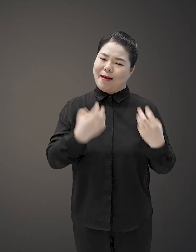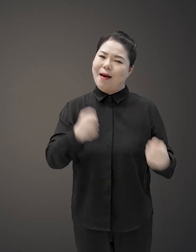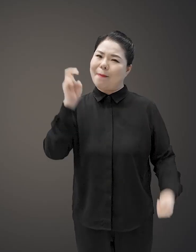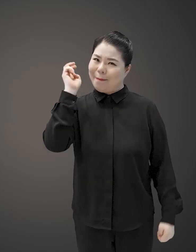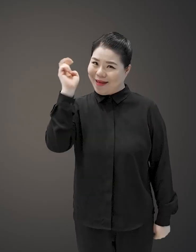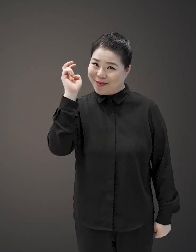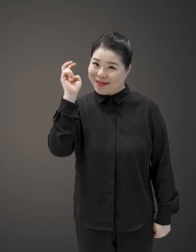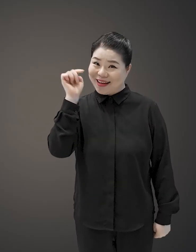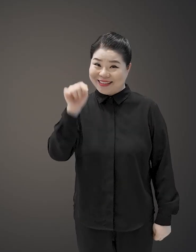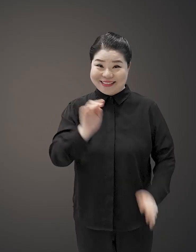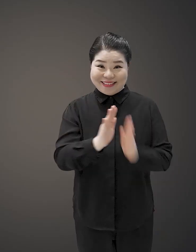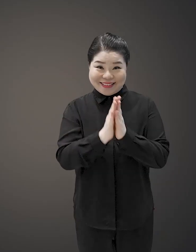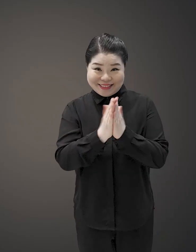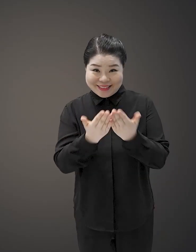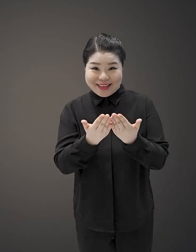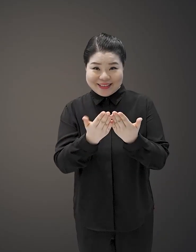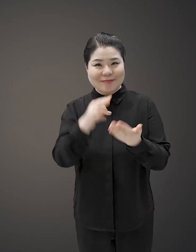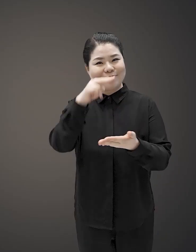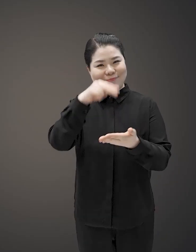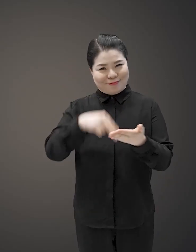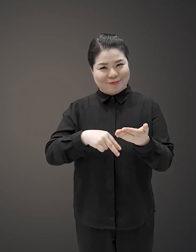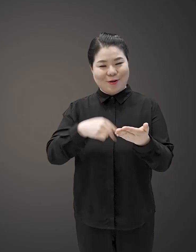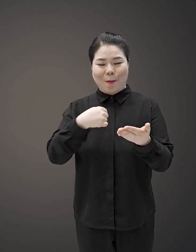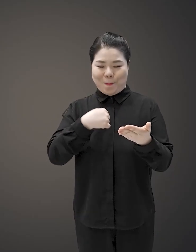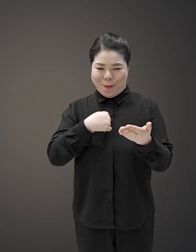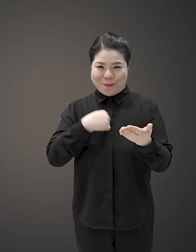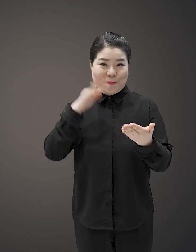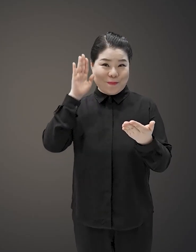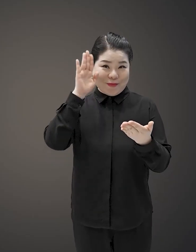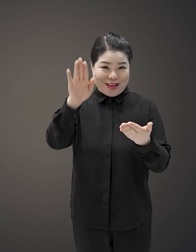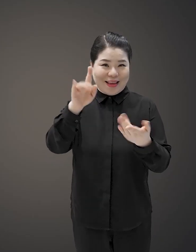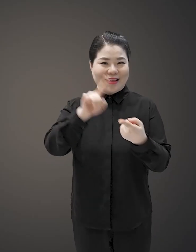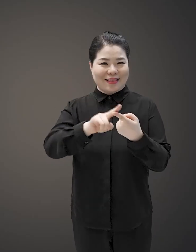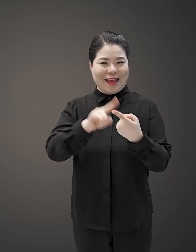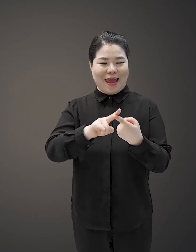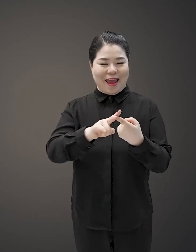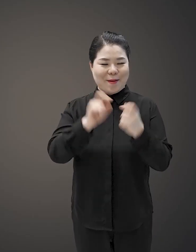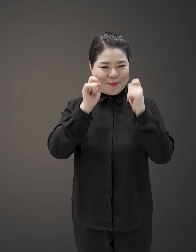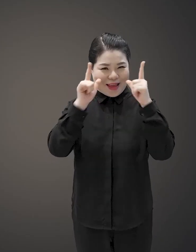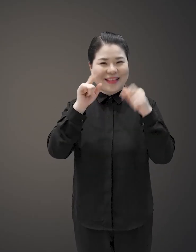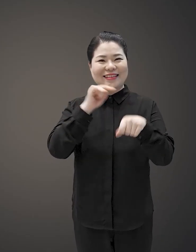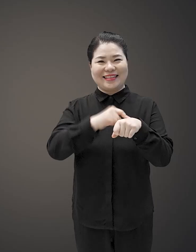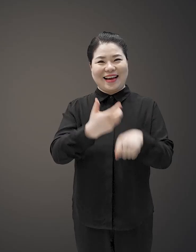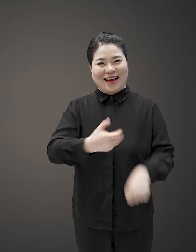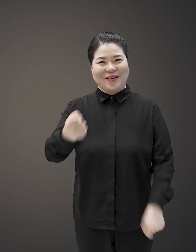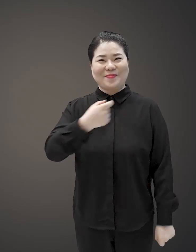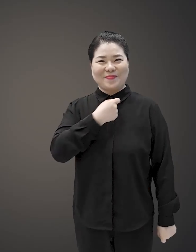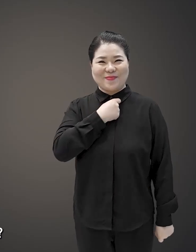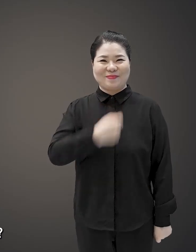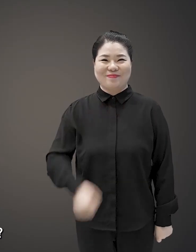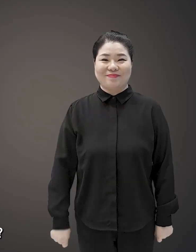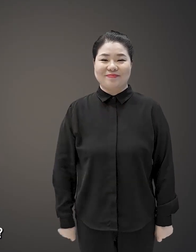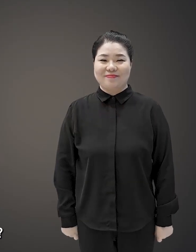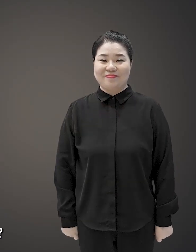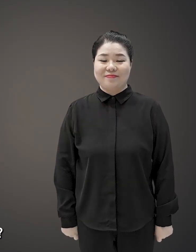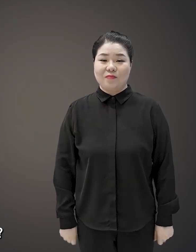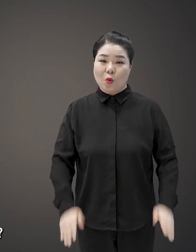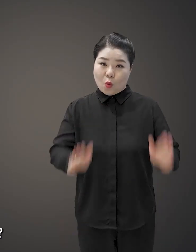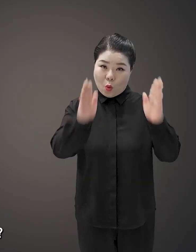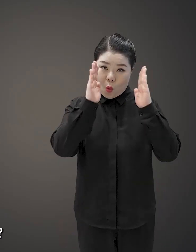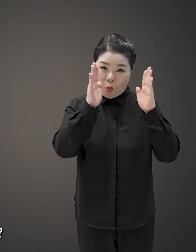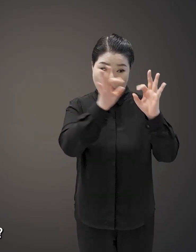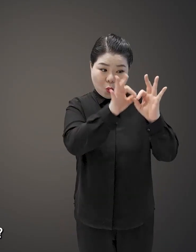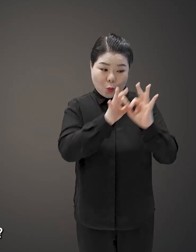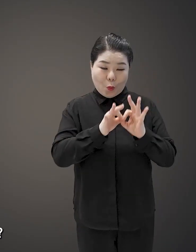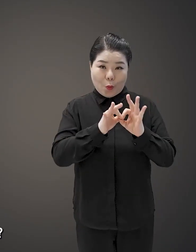텐데 이 책을 읽고 조금 더 자신의 진로에 대해 알아갈 수 있는 시간을 가질 수 있었으면 좋겠어요. 질문 7.